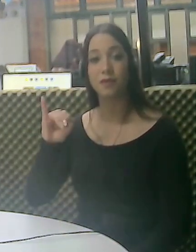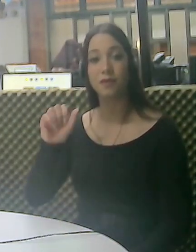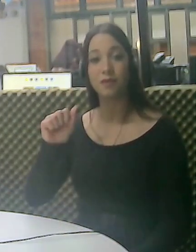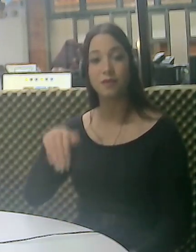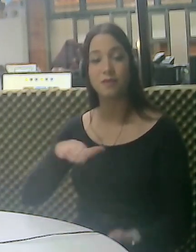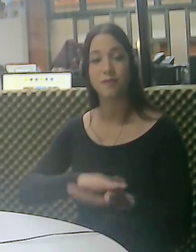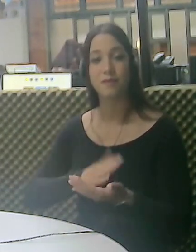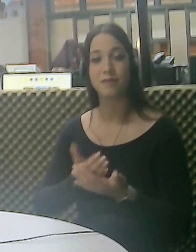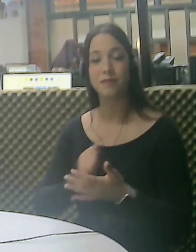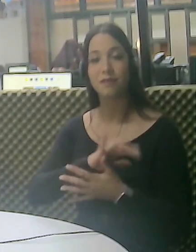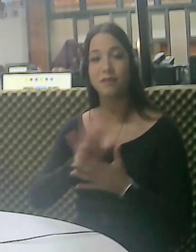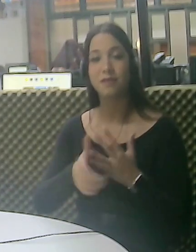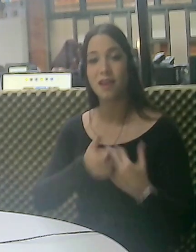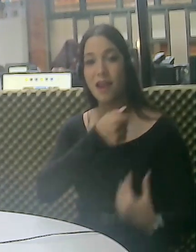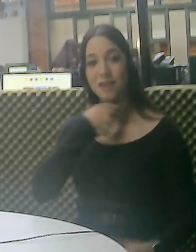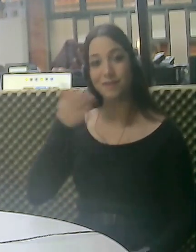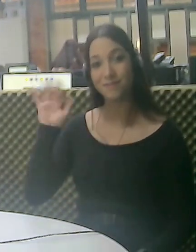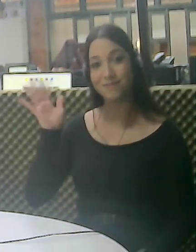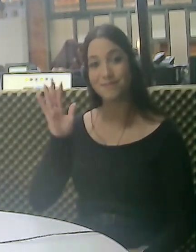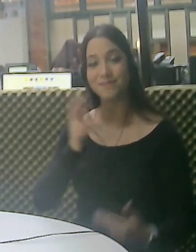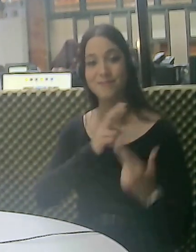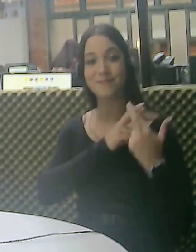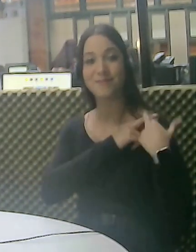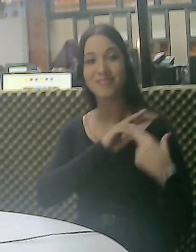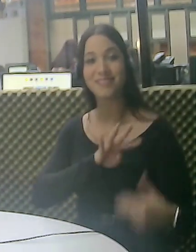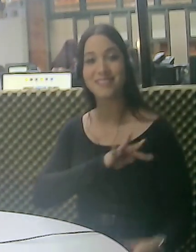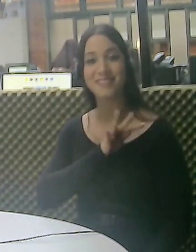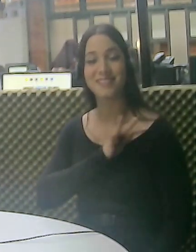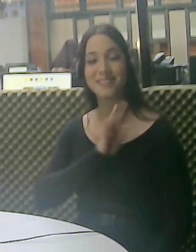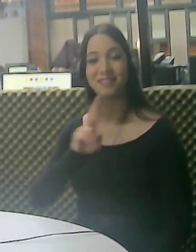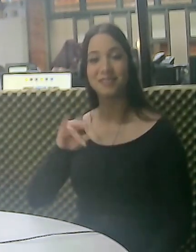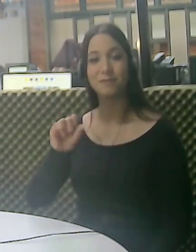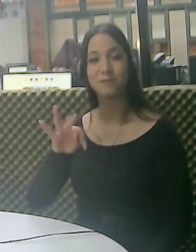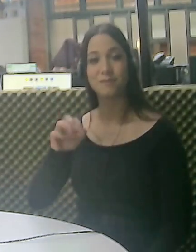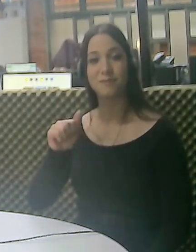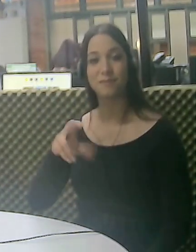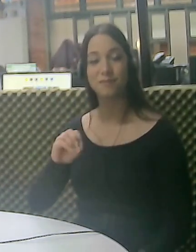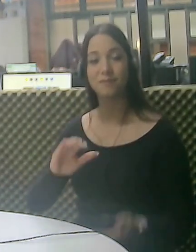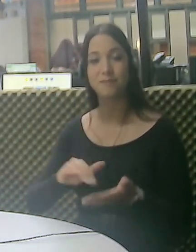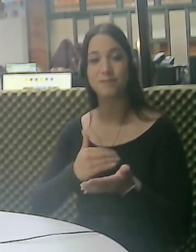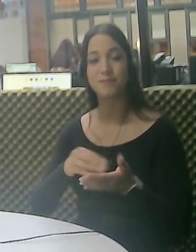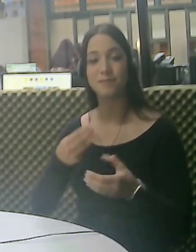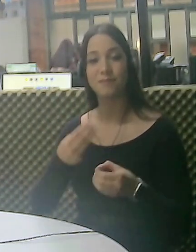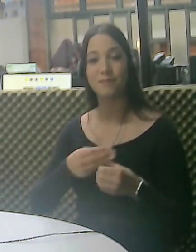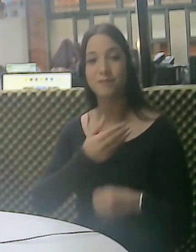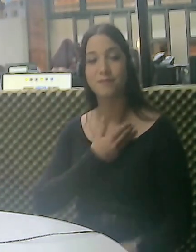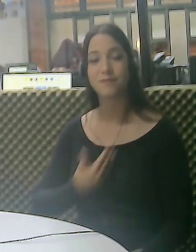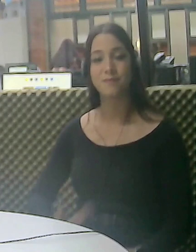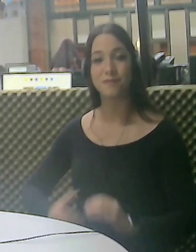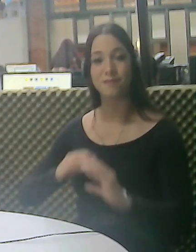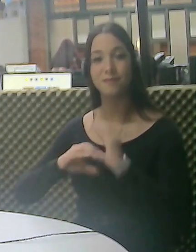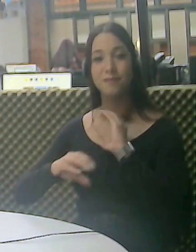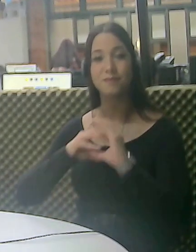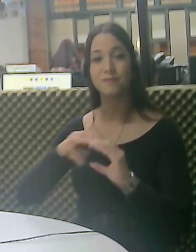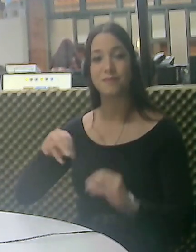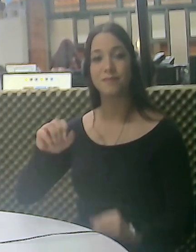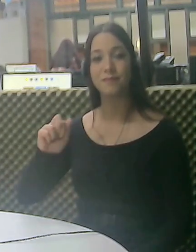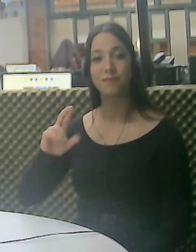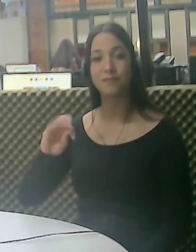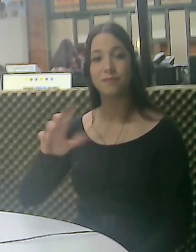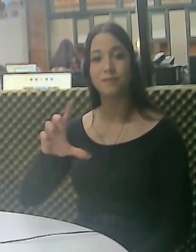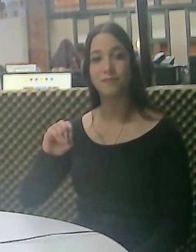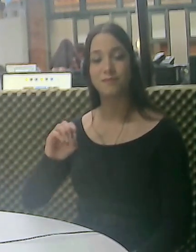Montes. Tradução em Libras, Amanda Valentim. Responsável técnico, Cristiano Silva. Secretário Municipal de Governo e